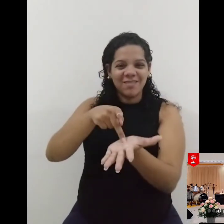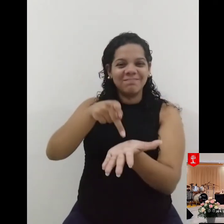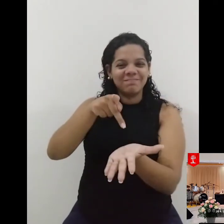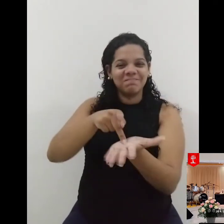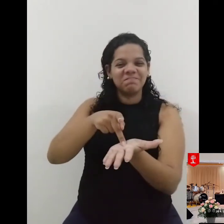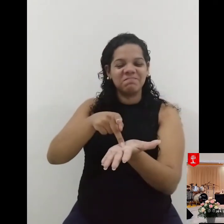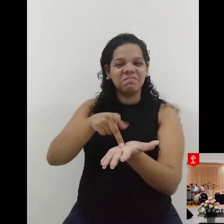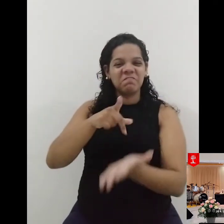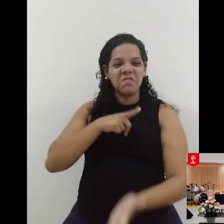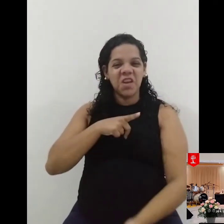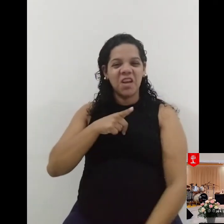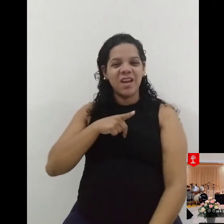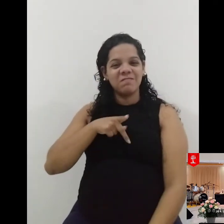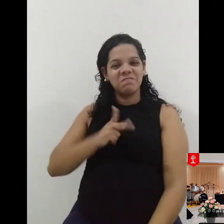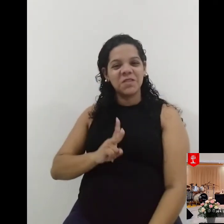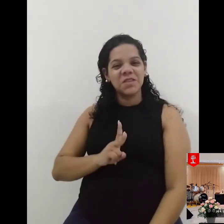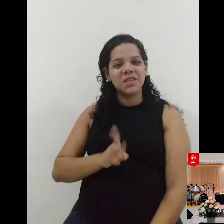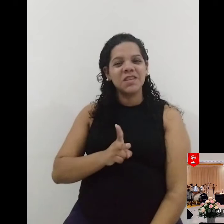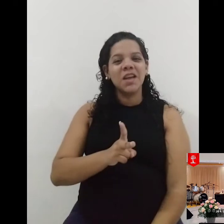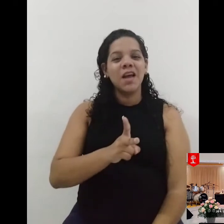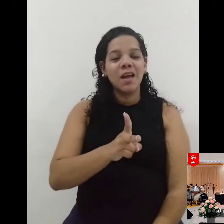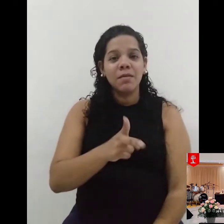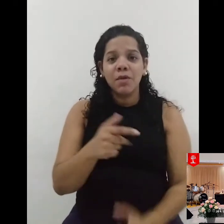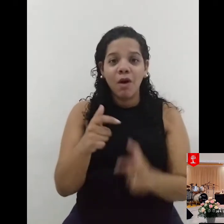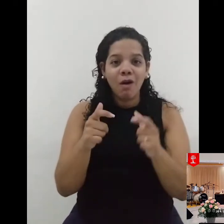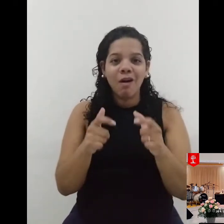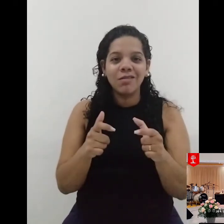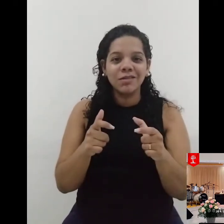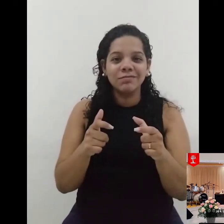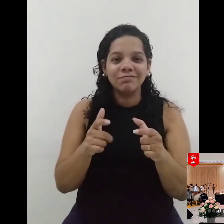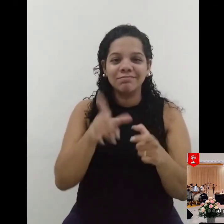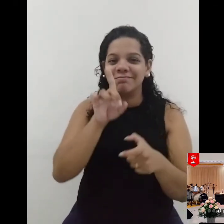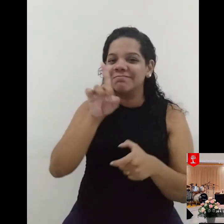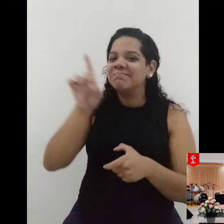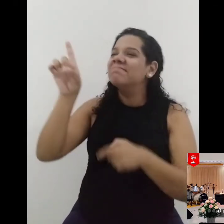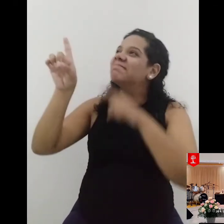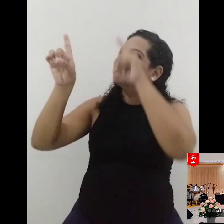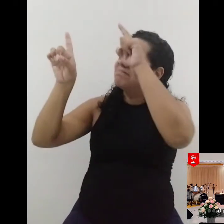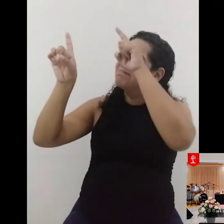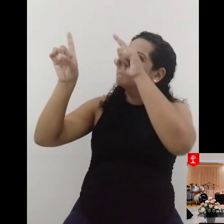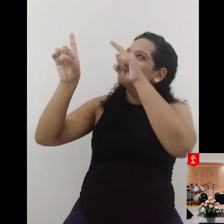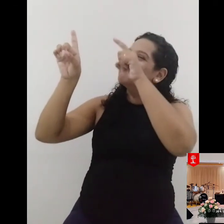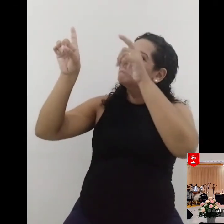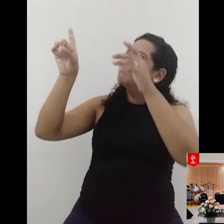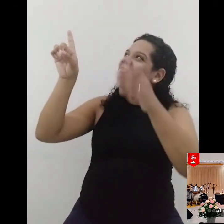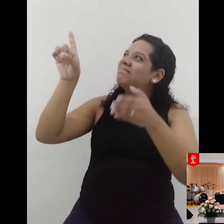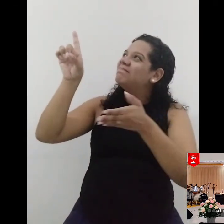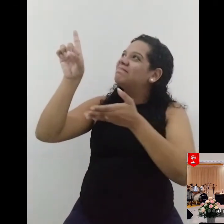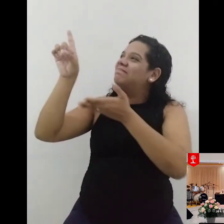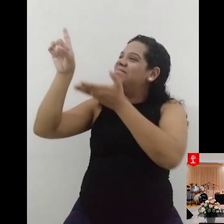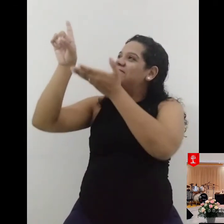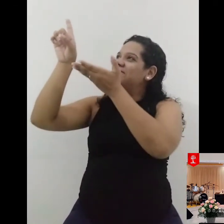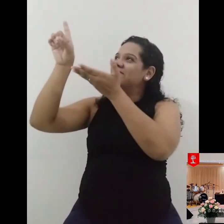Há um lugar onde as pessoas não me influenciam.